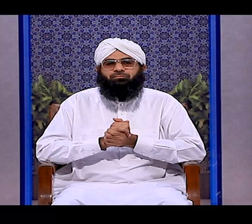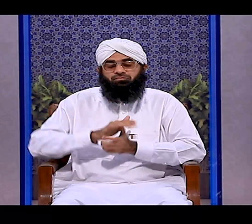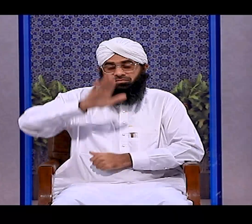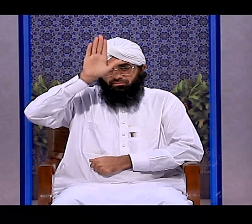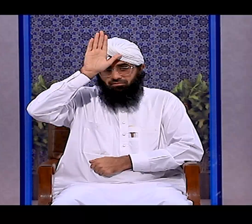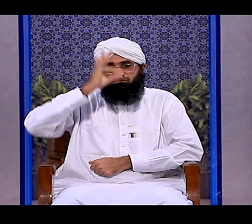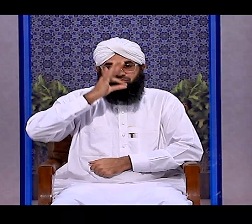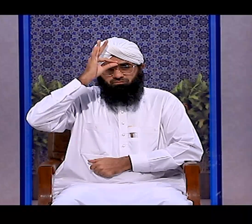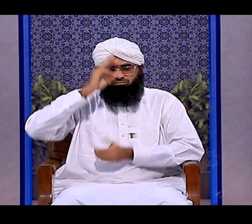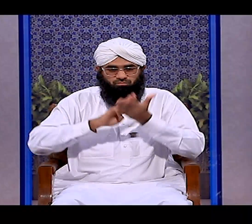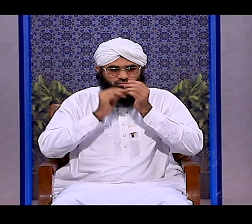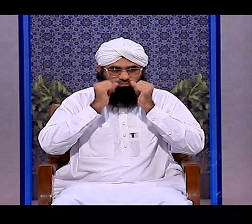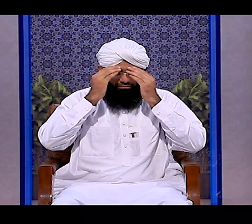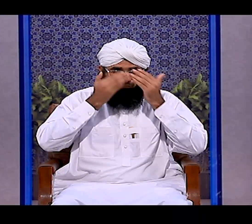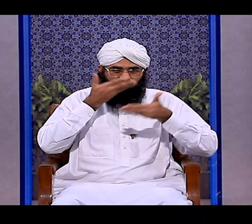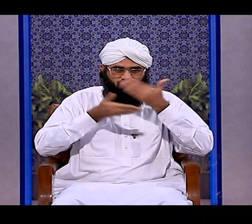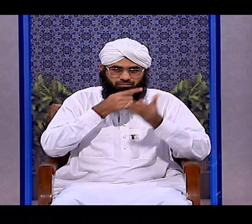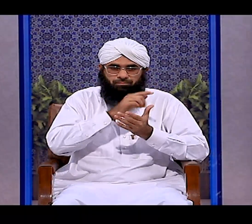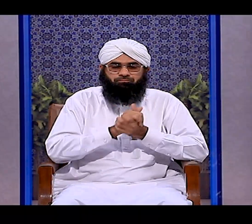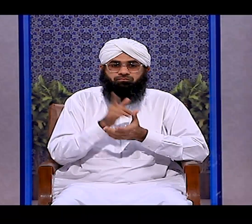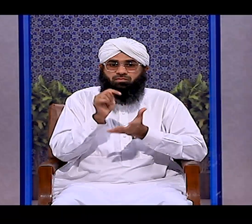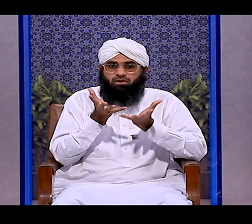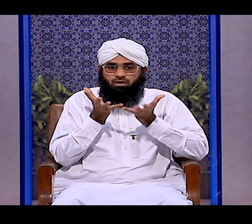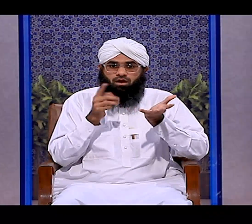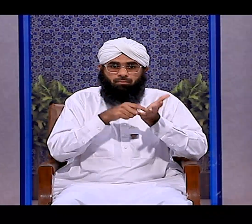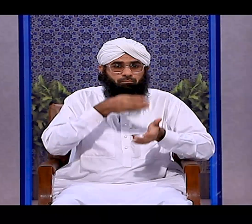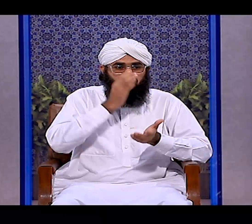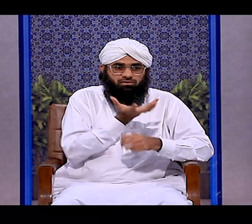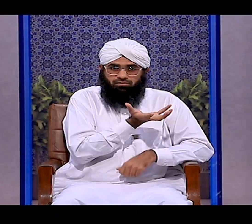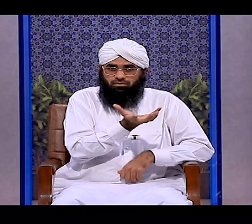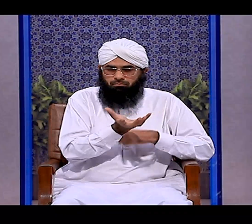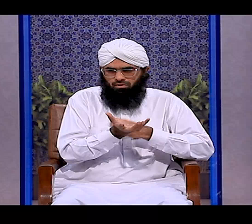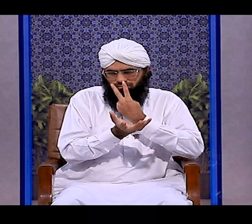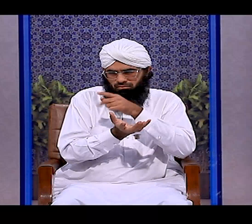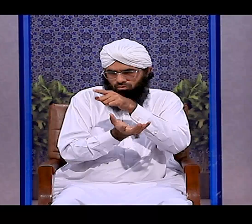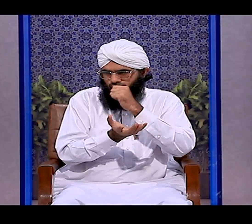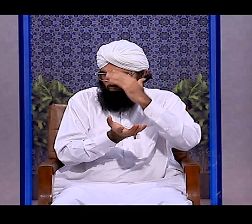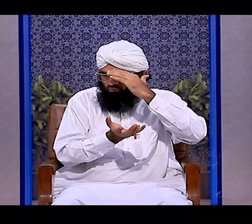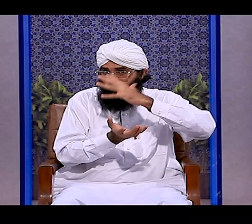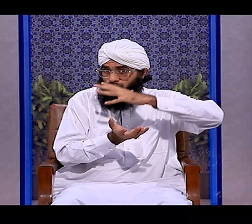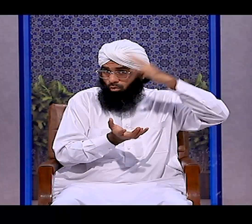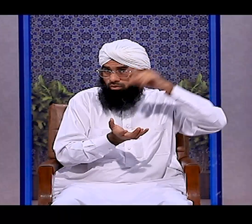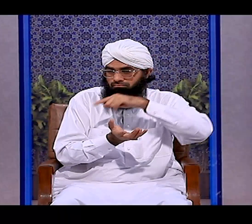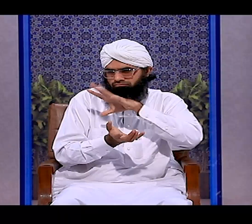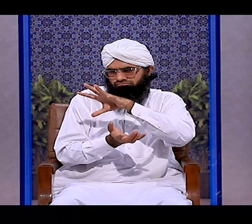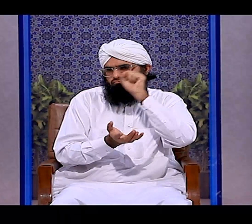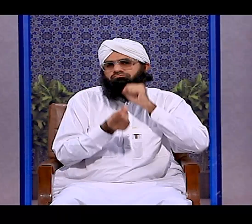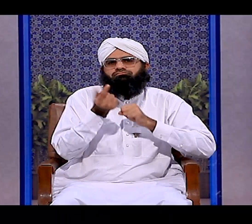صلی اللہ علیہ وآلہ وسلم کا فرمان ہے، حوض کوثر پر کچھ لوگ آئیں گے جنہیں میں کثرت درود کے سبب پہچان لوں